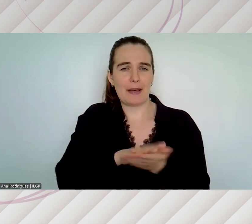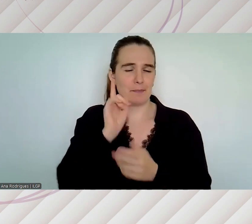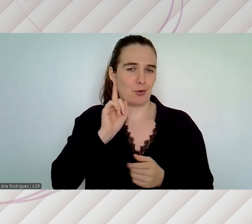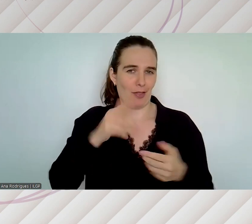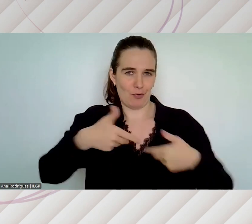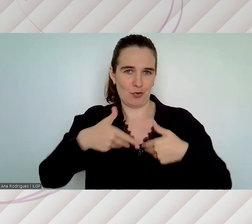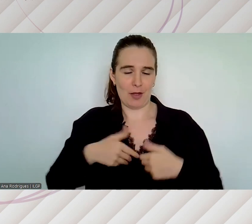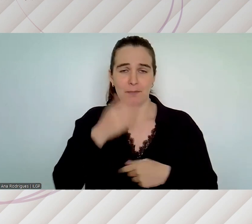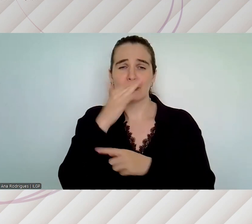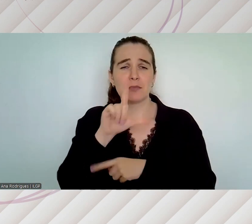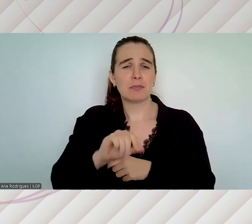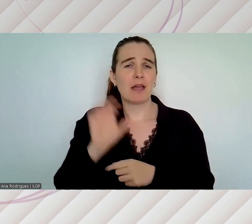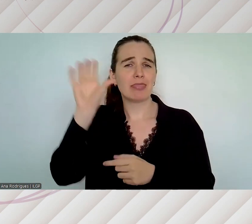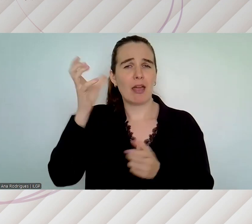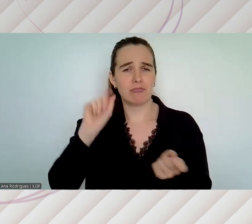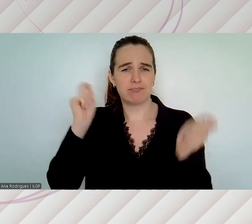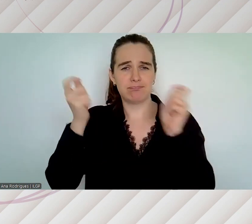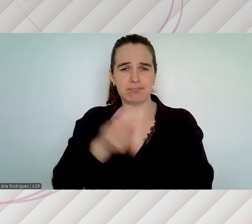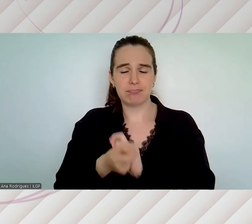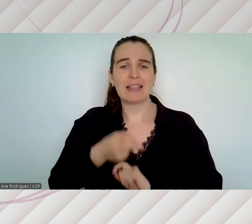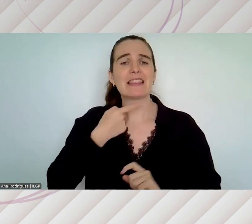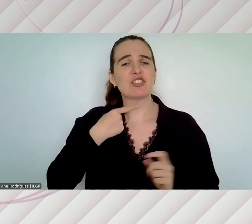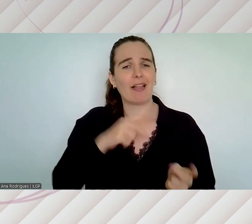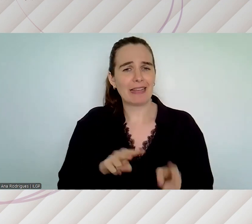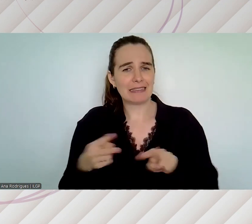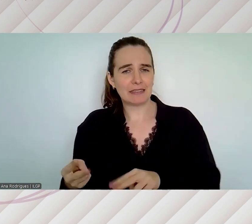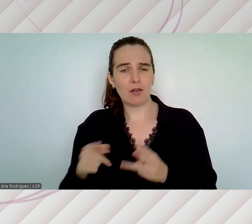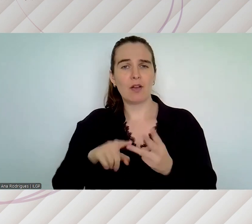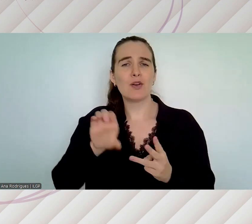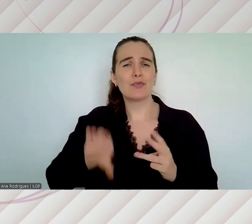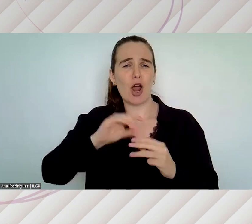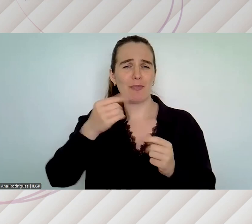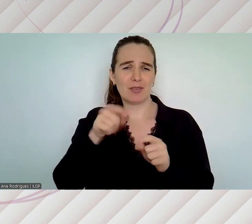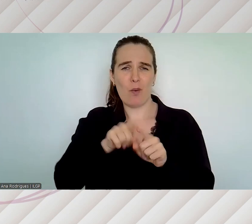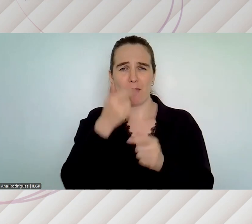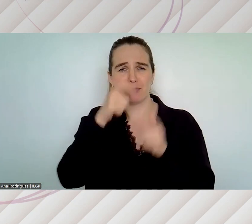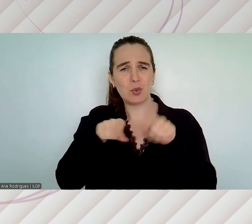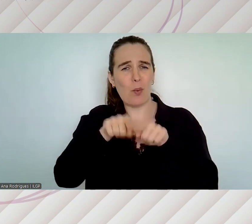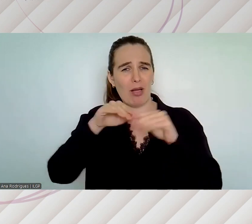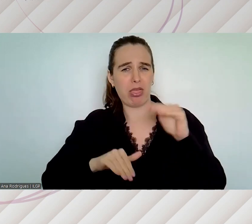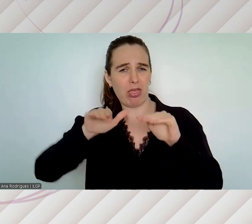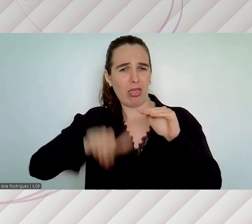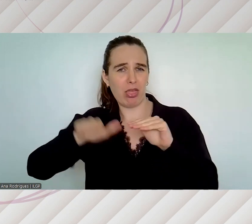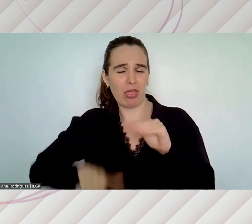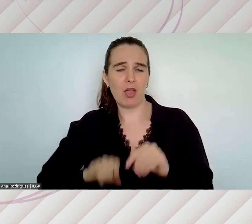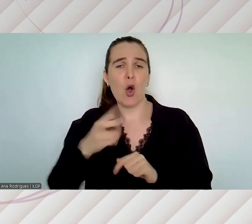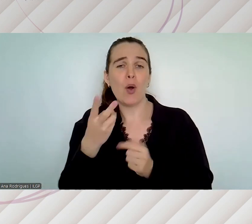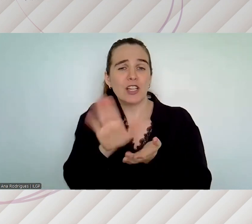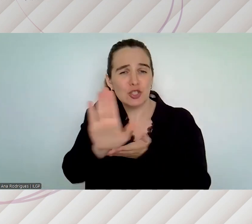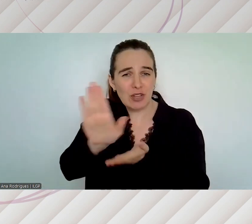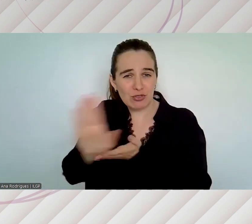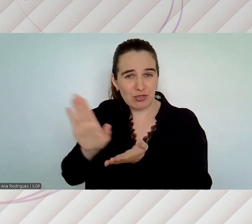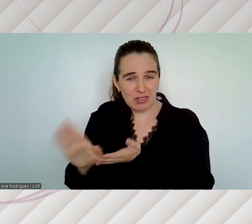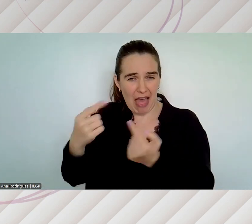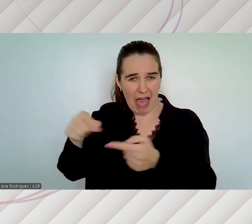Alterações climáticas, transição digital, novas formas de desigualdade, novas formas de exclusão, novas necessidades